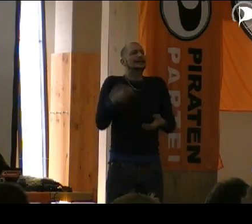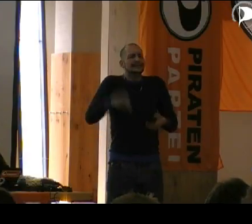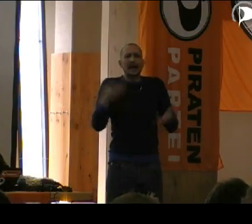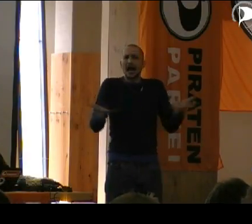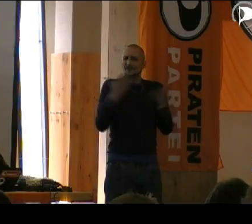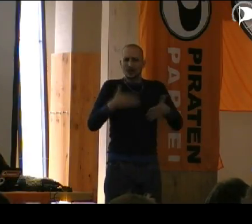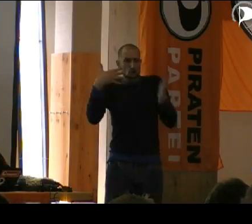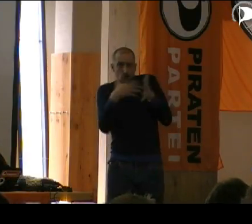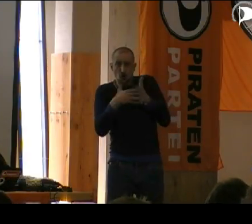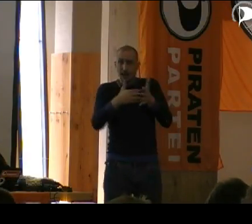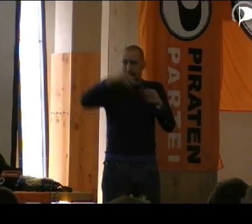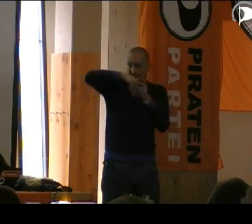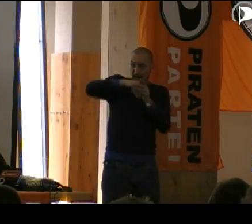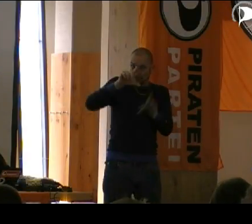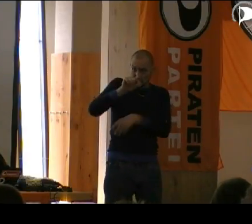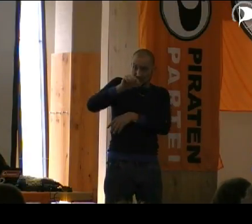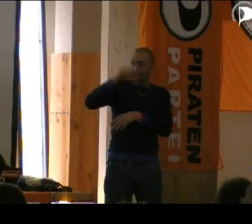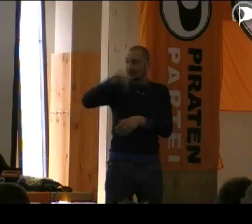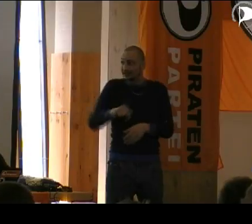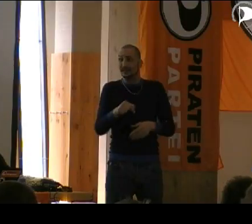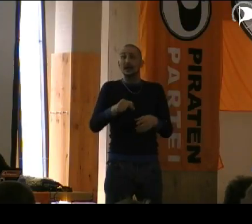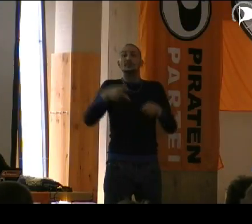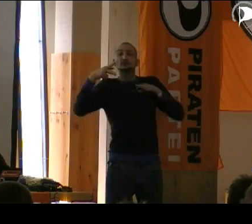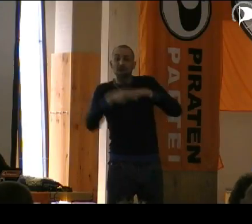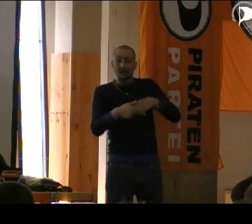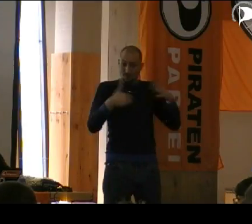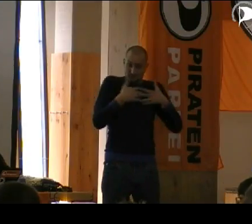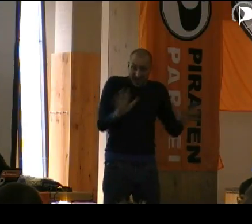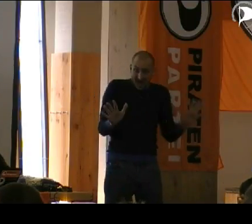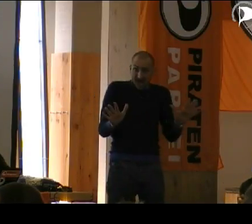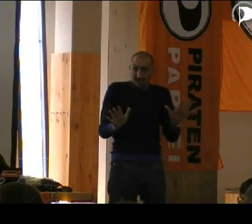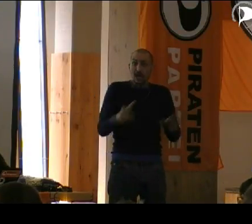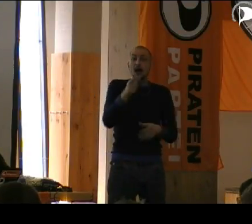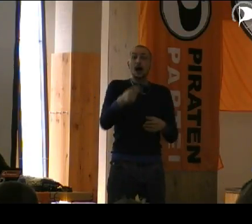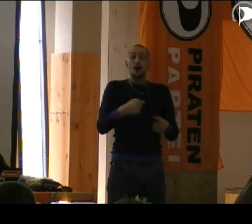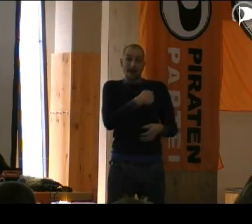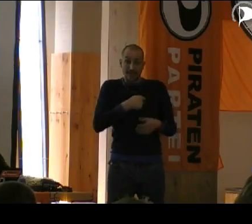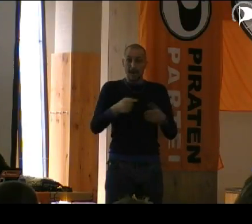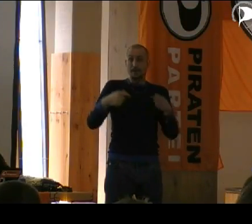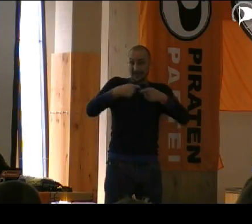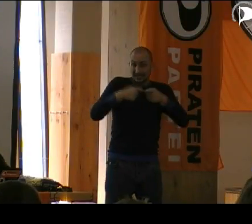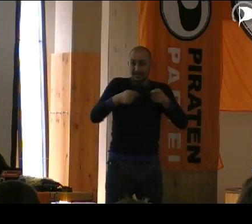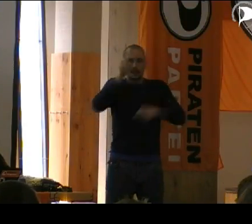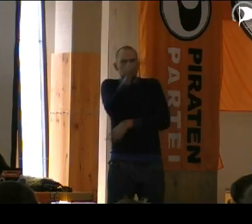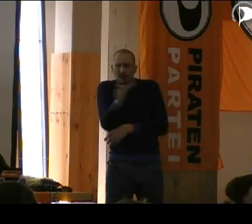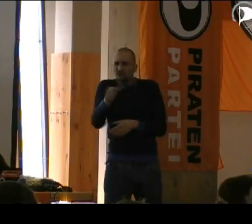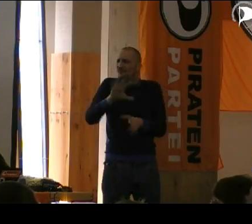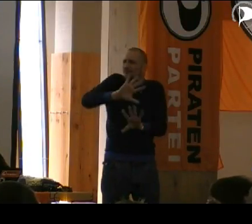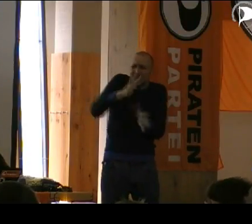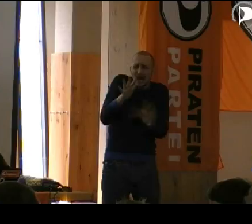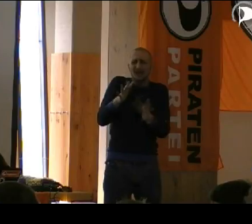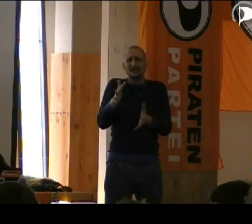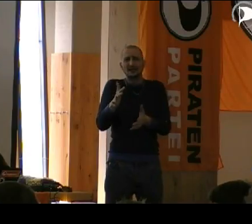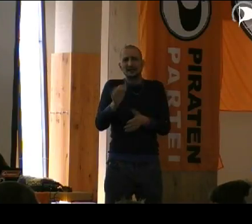kontrolle das ist die beschneidung von freiheit von parteimitgliedern für menschen die vielleicht vielleicht auch nicht